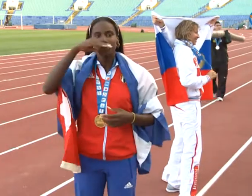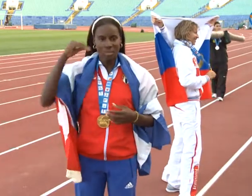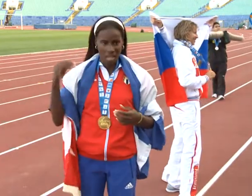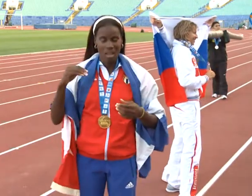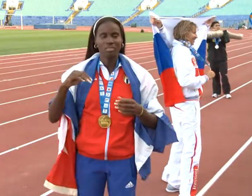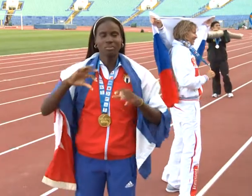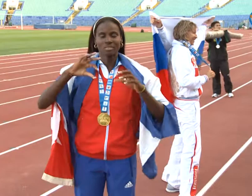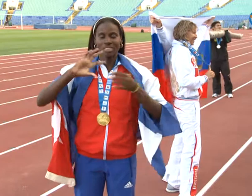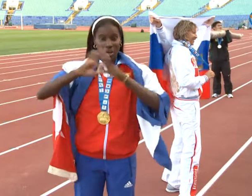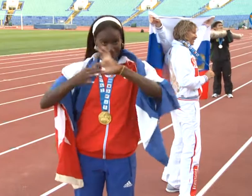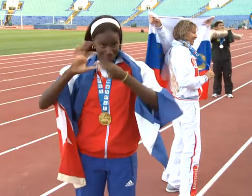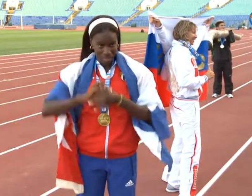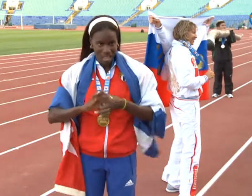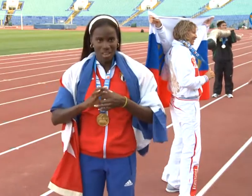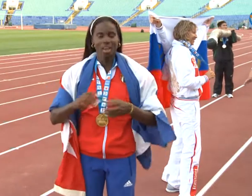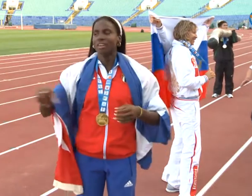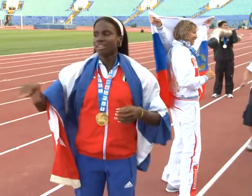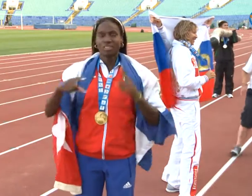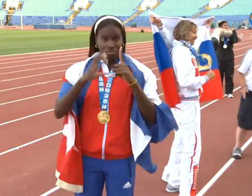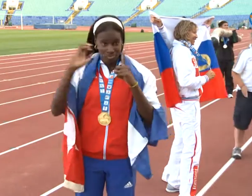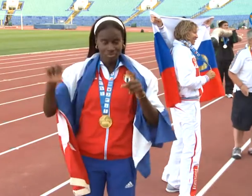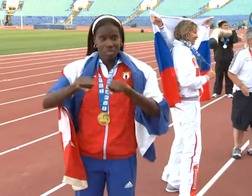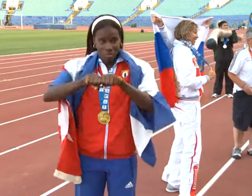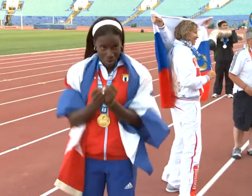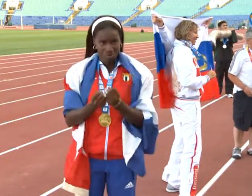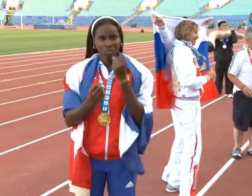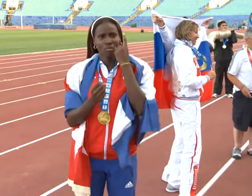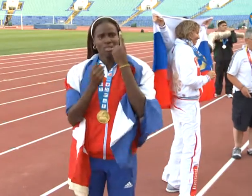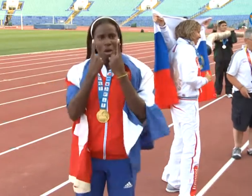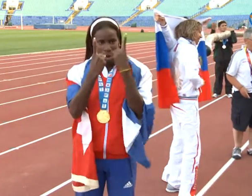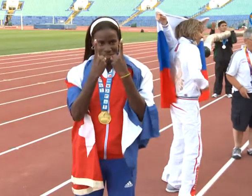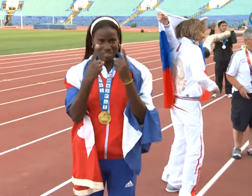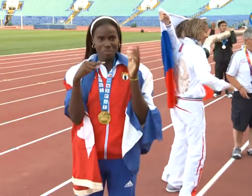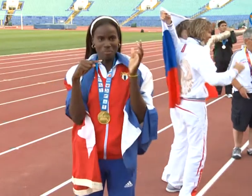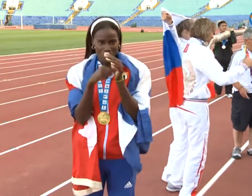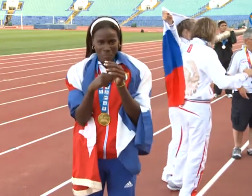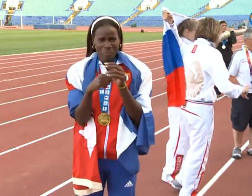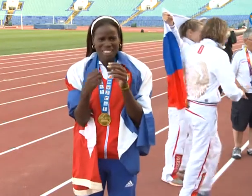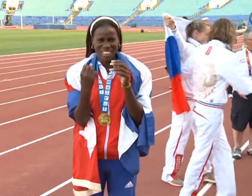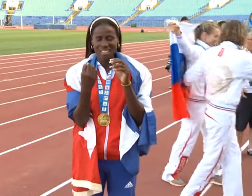Leta 2009 sem prvič nastopila na Deaflympics v Tajpeju in sem tudi dosegla